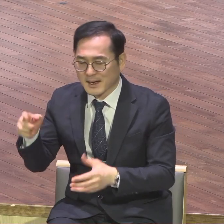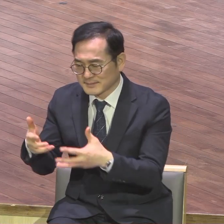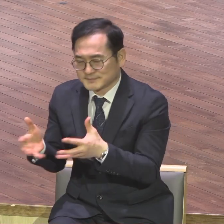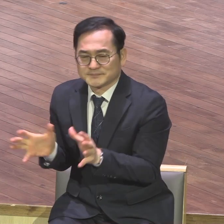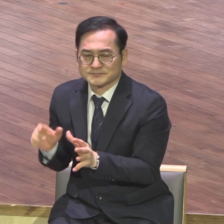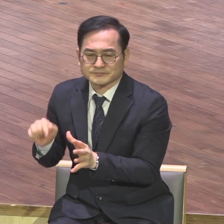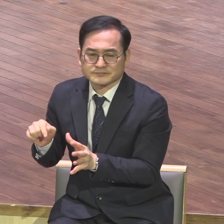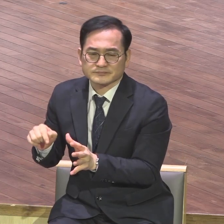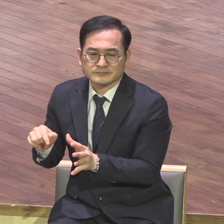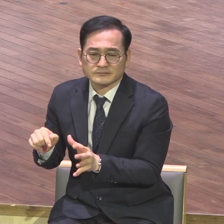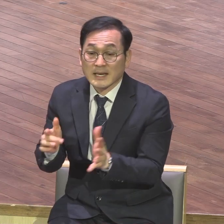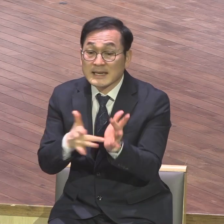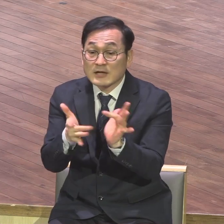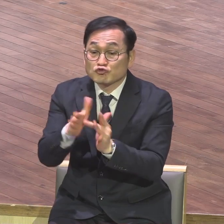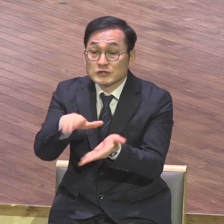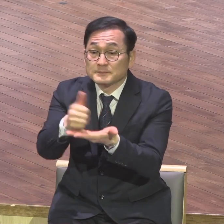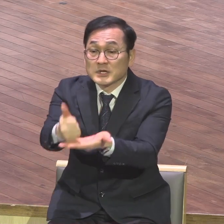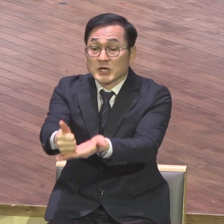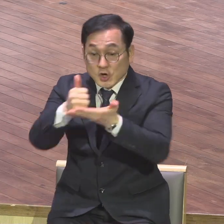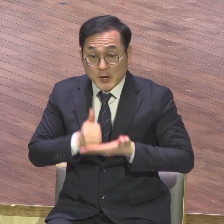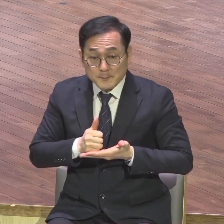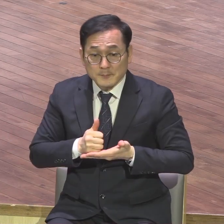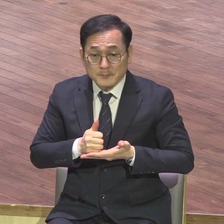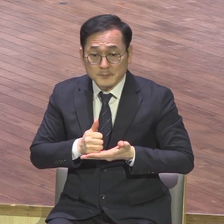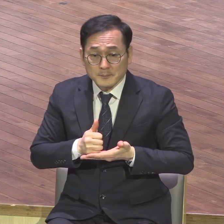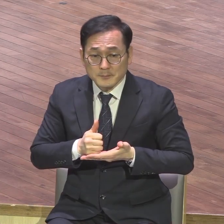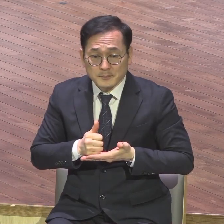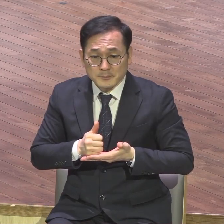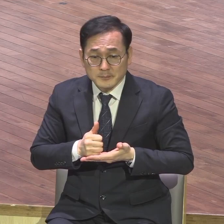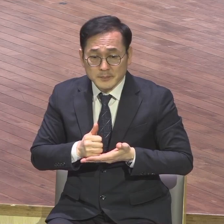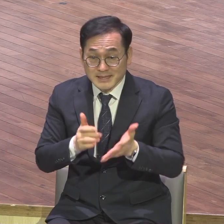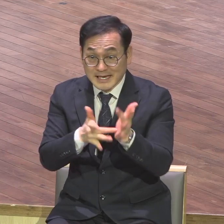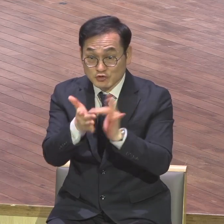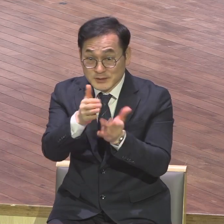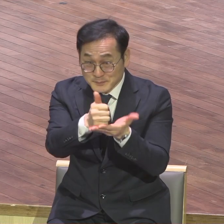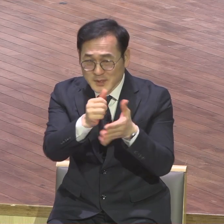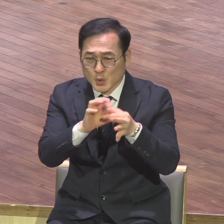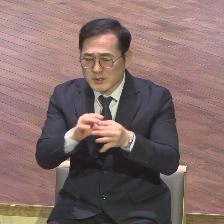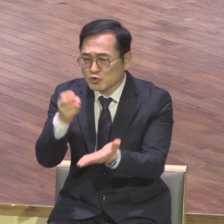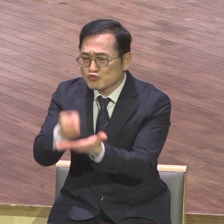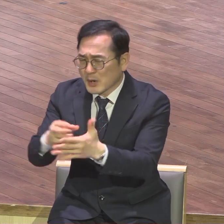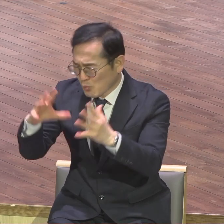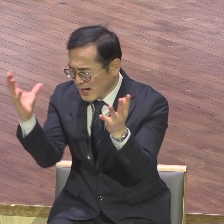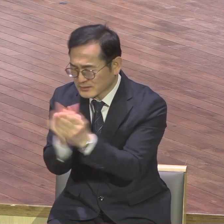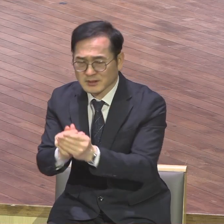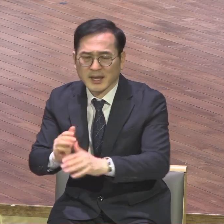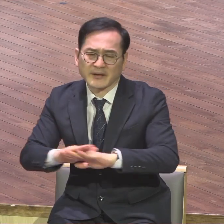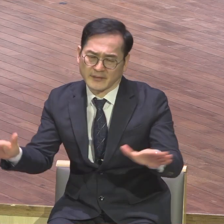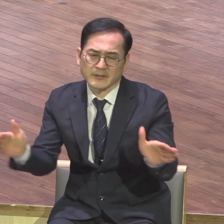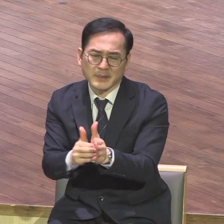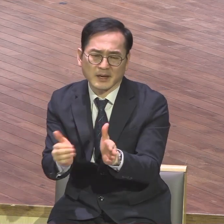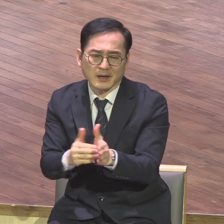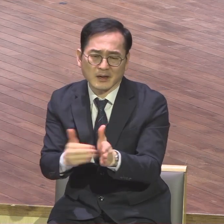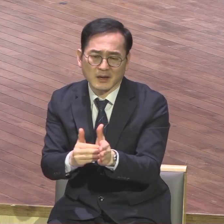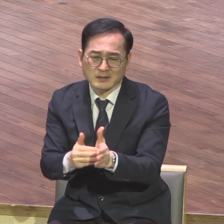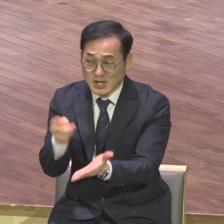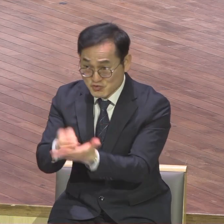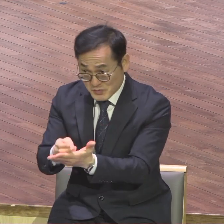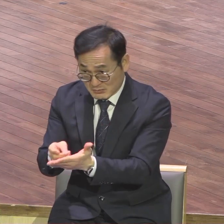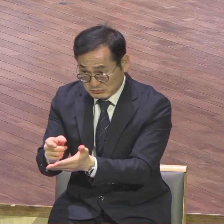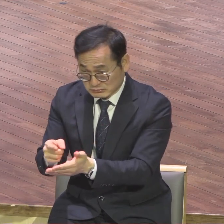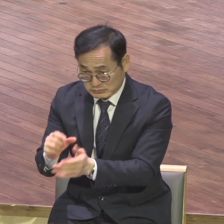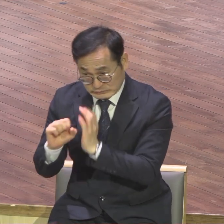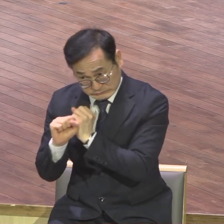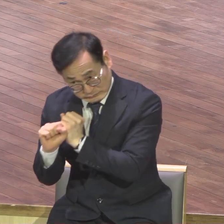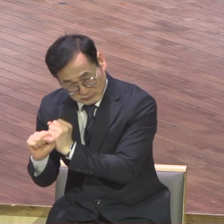사실 예수 그리스도를 통해서 이미 모든 율법은 다 뭐요? 완성되었습니다. 다 완성되었어요. 그렇기 때문에 그 예수 그리스도를